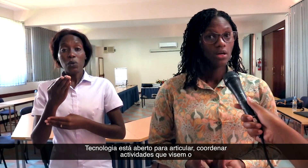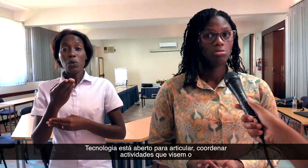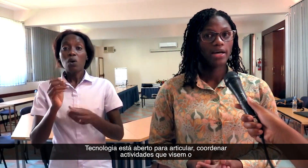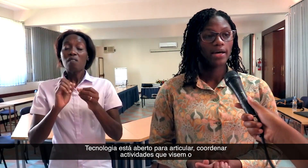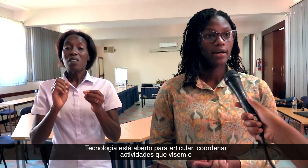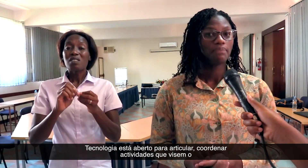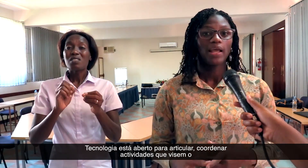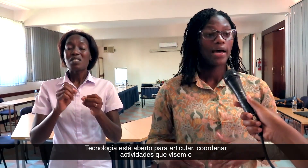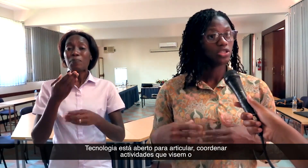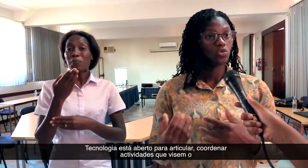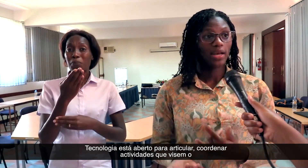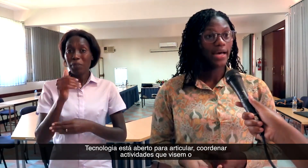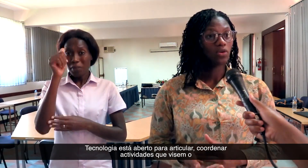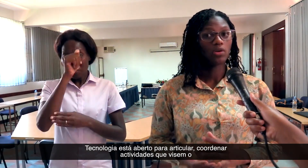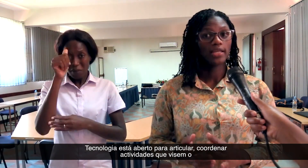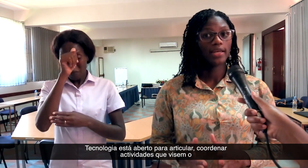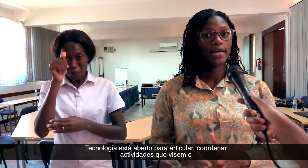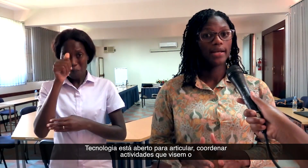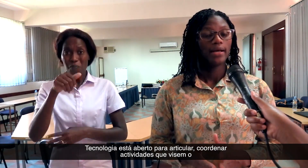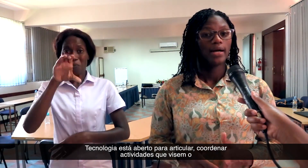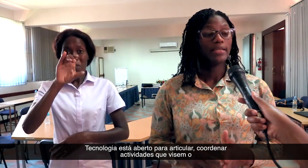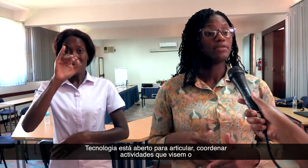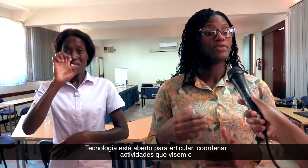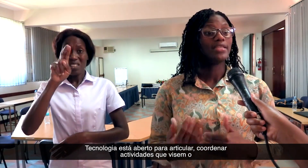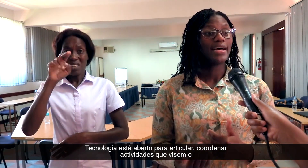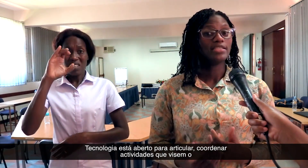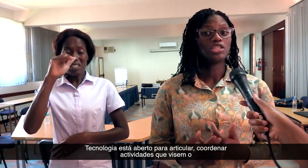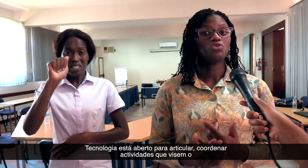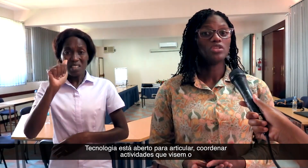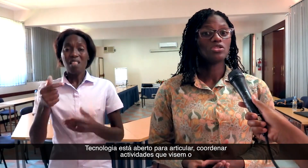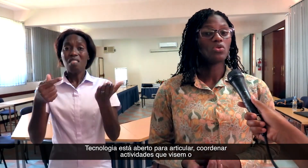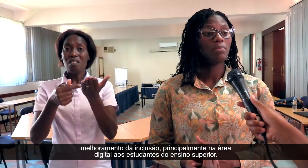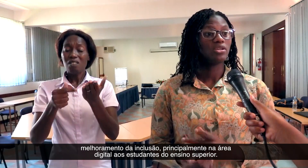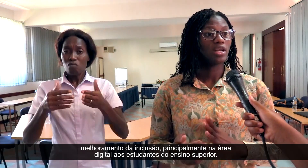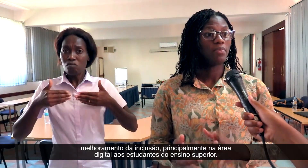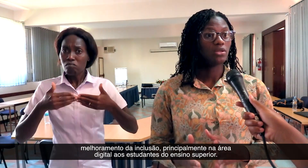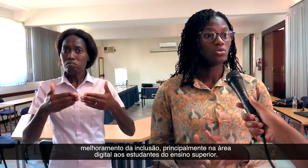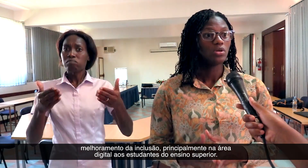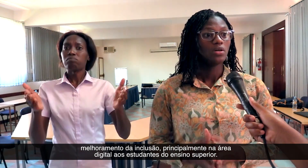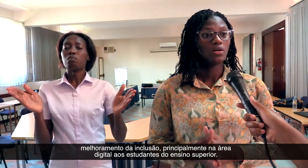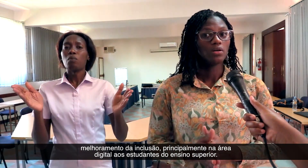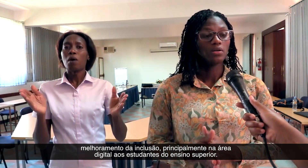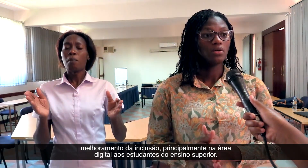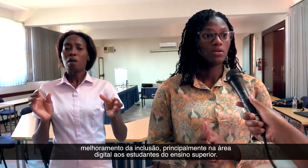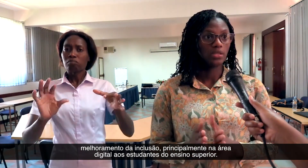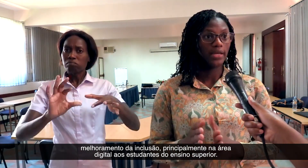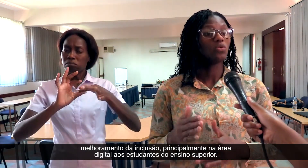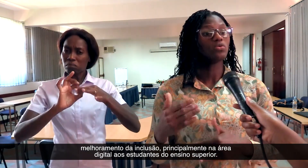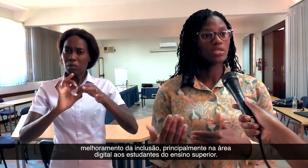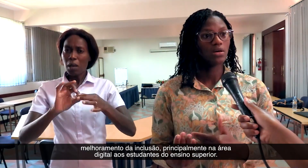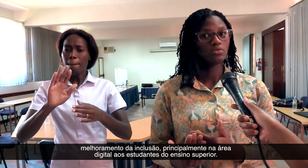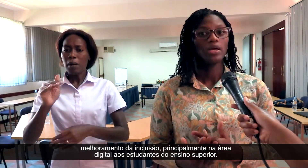aberto para articular, coordenar atividades que visam a melhoramento